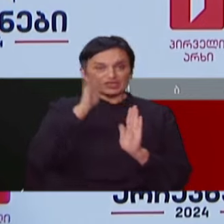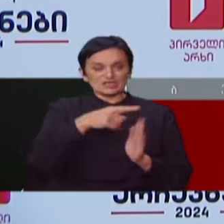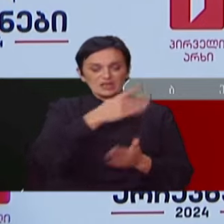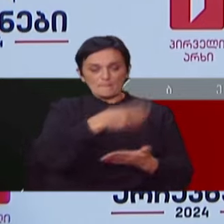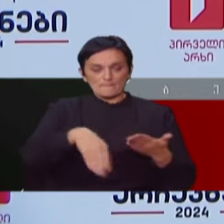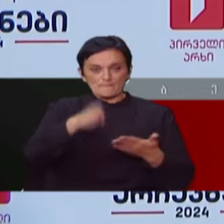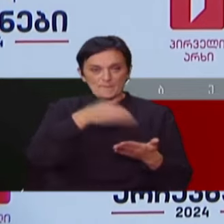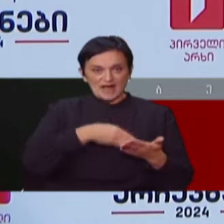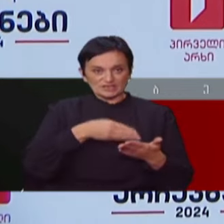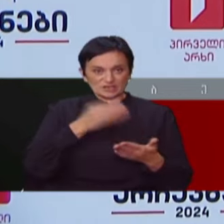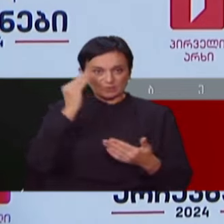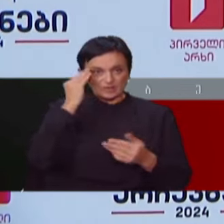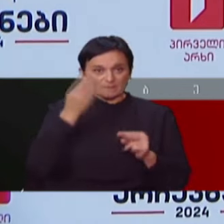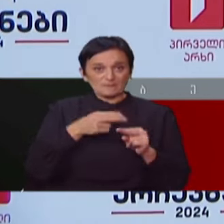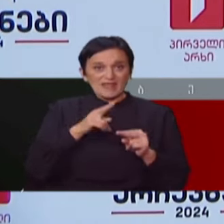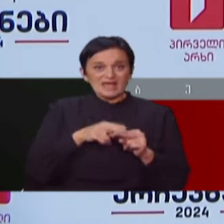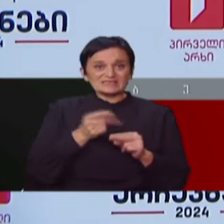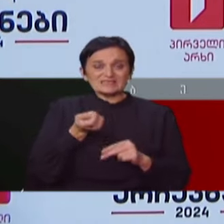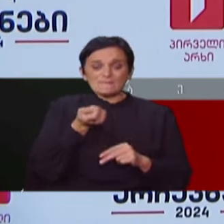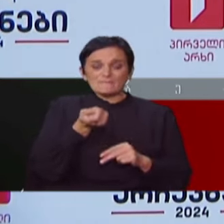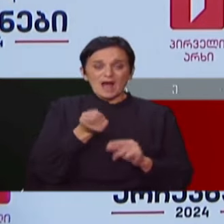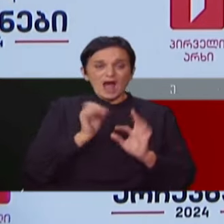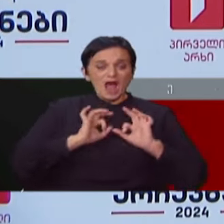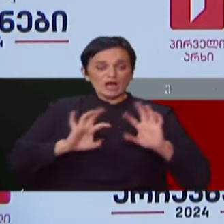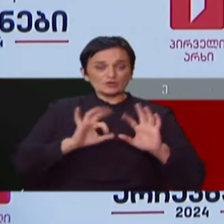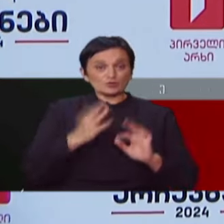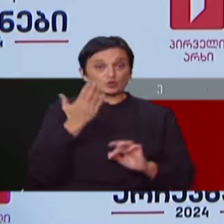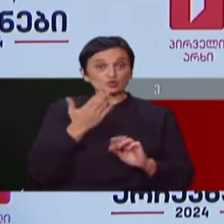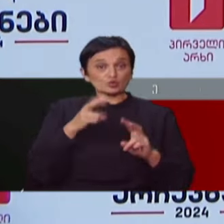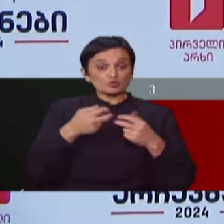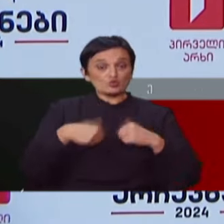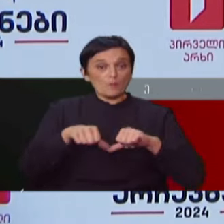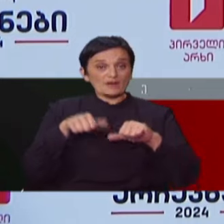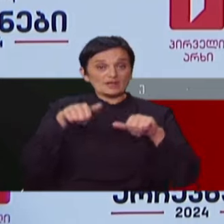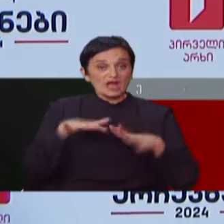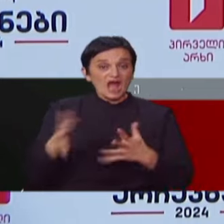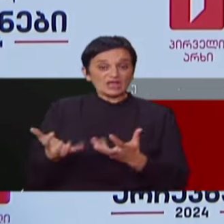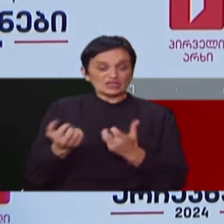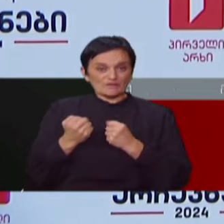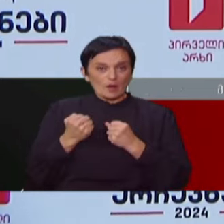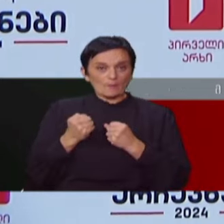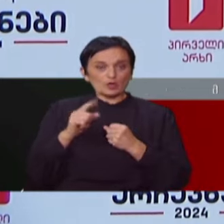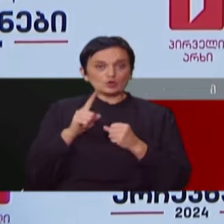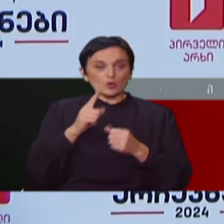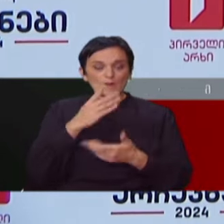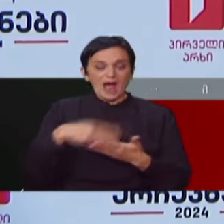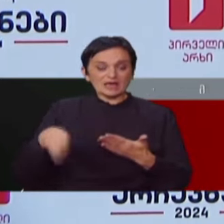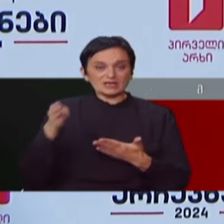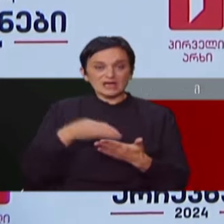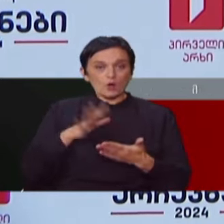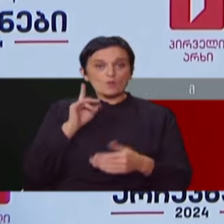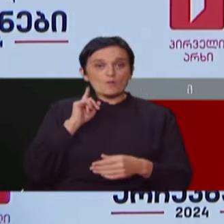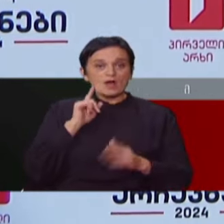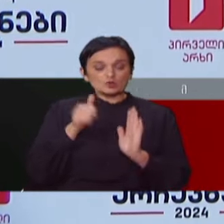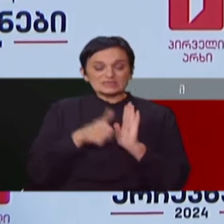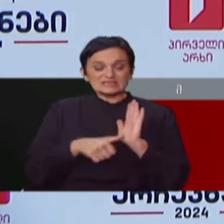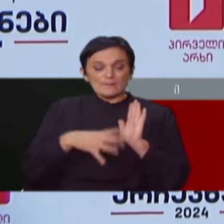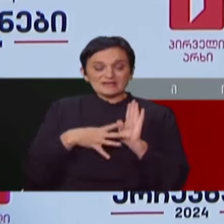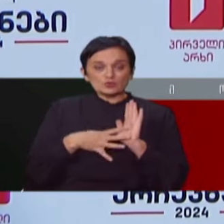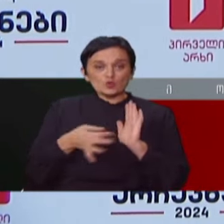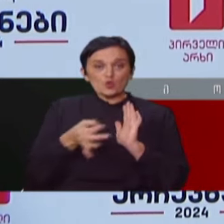ბათილად მიჩნეული. ეს პატარა აღნიშვნა იმ შემთხვევაში, თუ კომისია მიიღებს გადაწყვეტილებას, რომ არ გააუქმოს მარნეულის